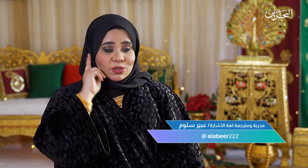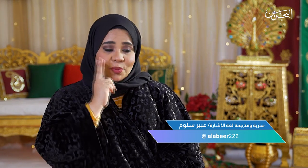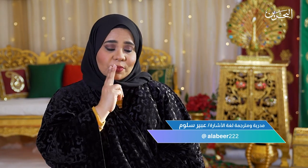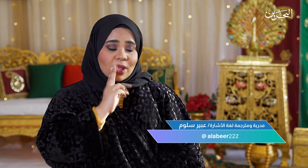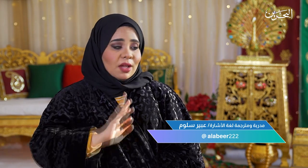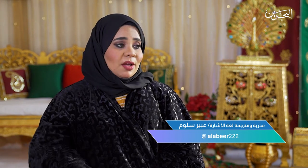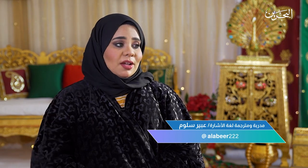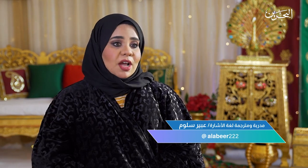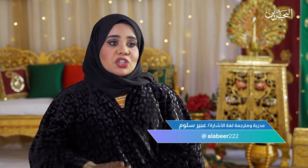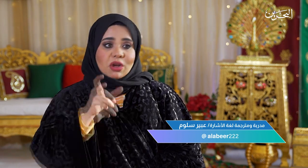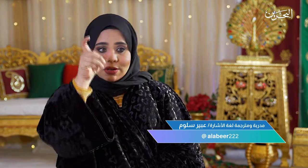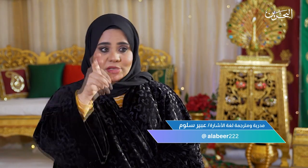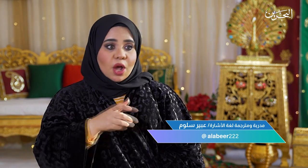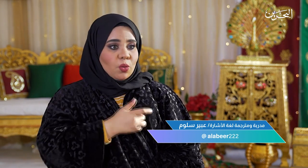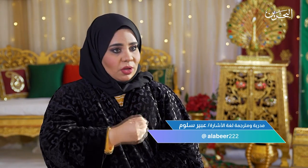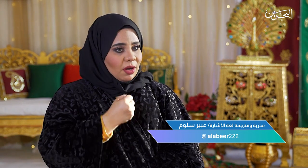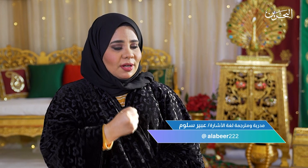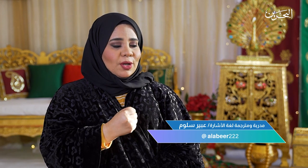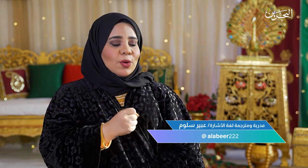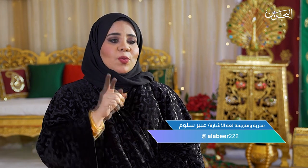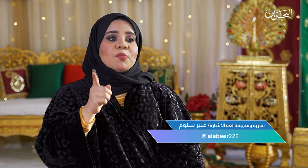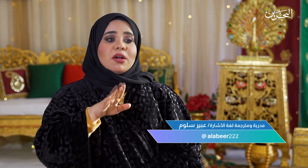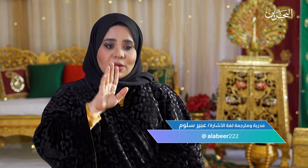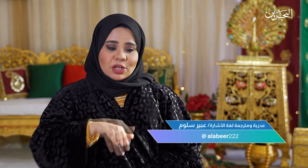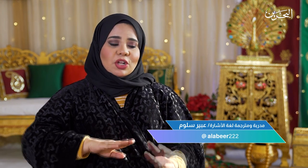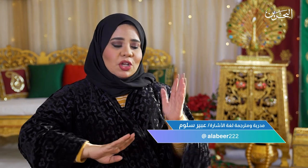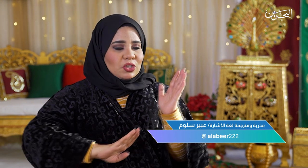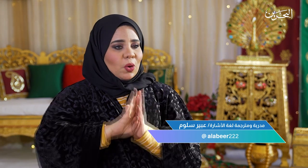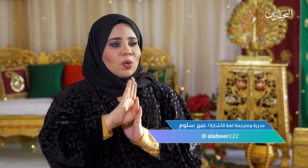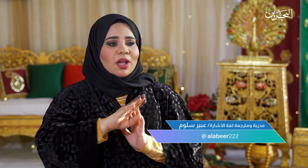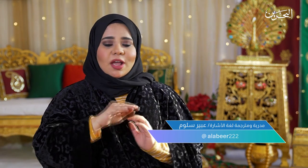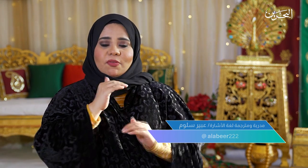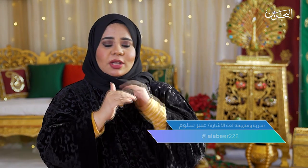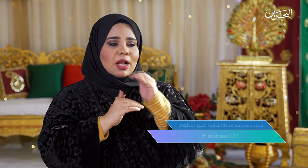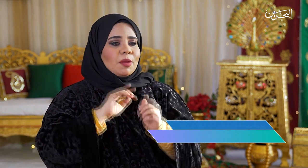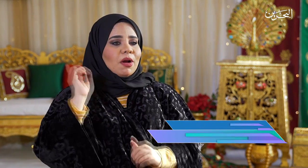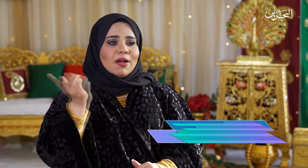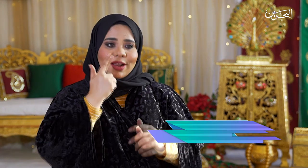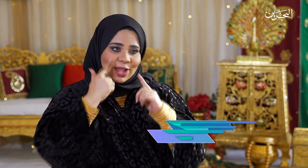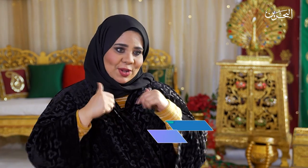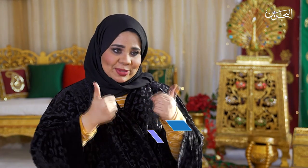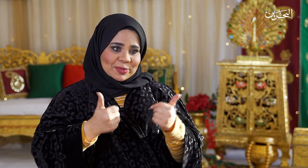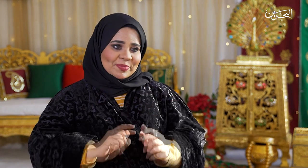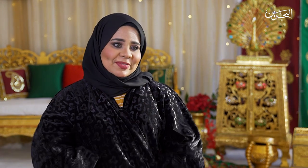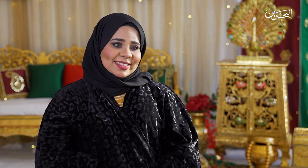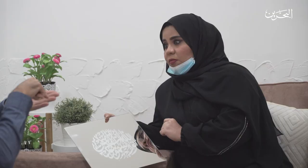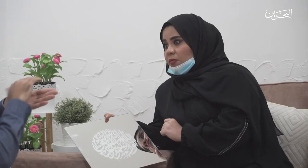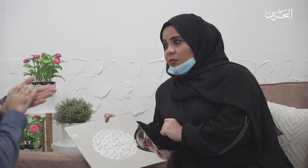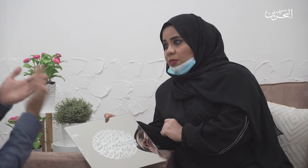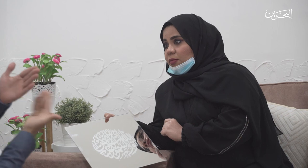الصم أشخاص أقوياء وهم قادرين أن ينجحون في كل مراحل حياتهم.